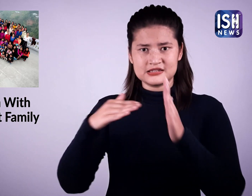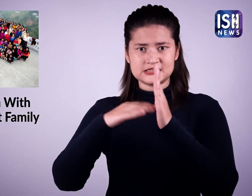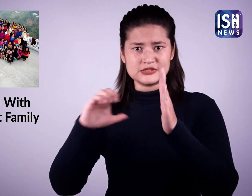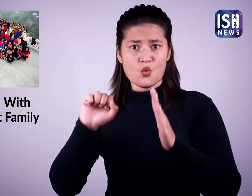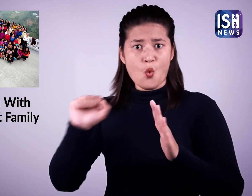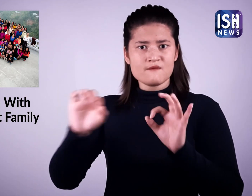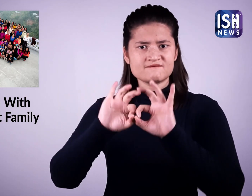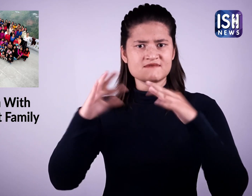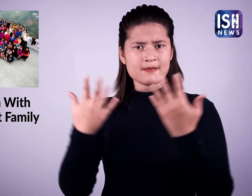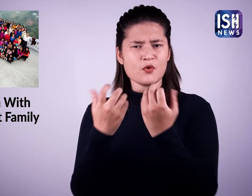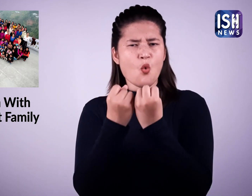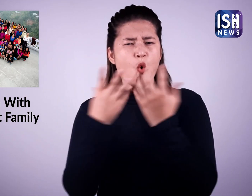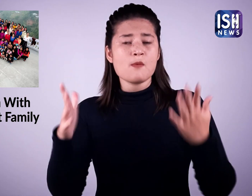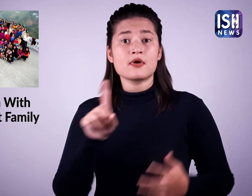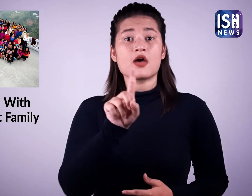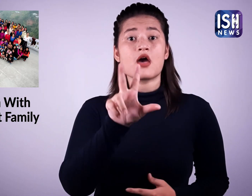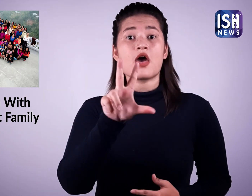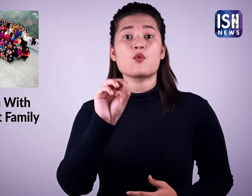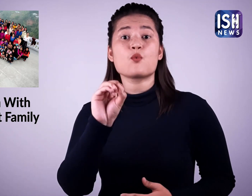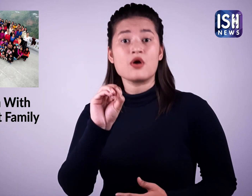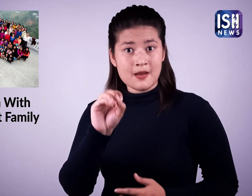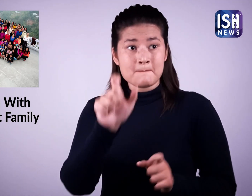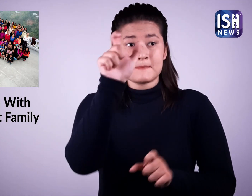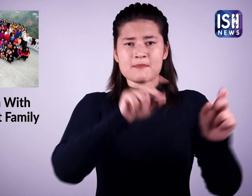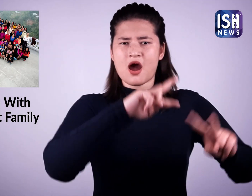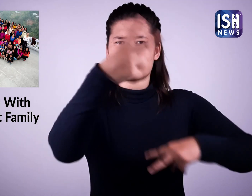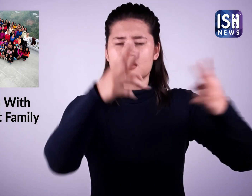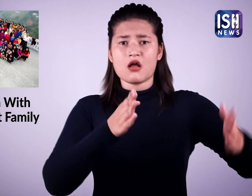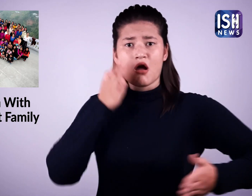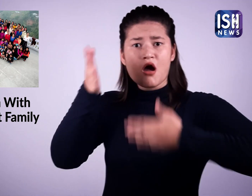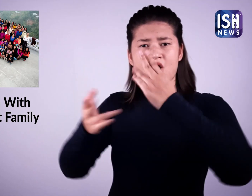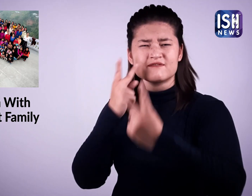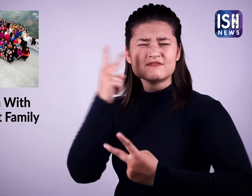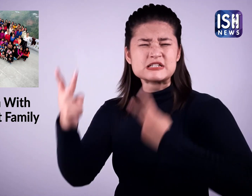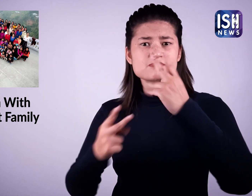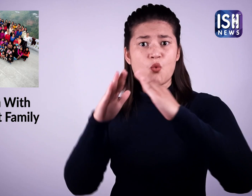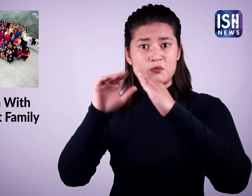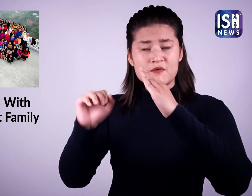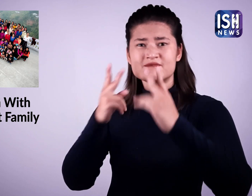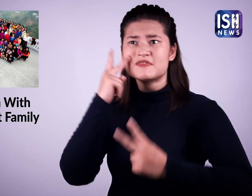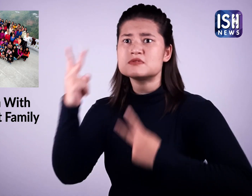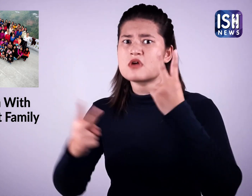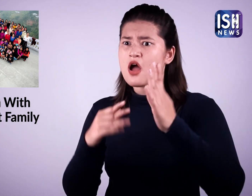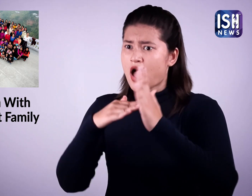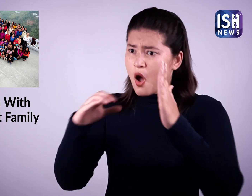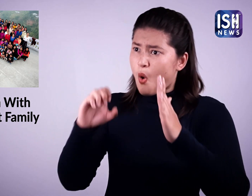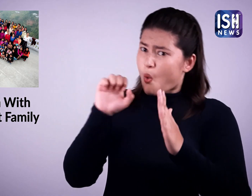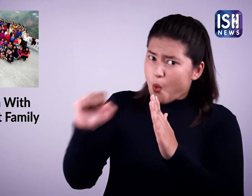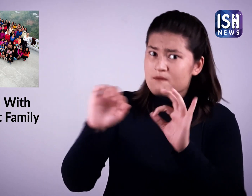यह परिवार जिसमें 180 से अधिक सदस्य है कई परियटकों को आकर्शक करता है